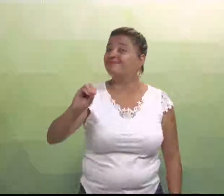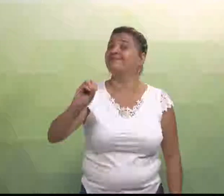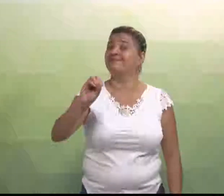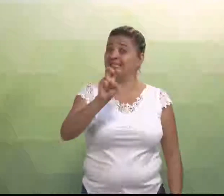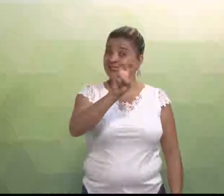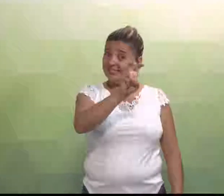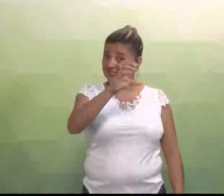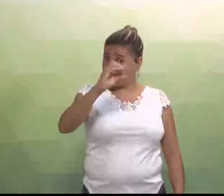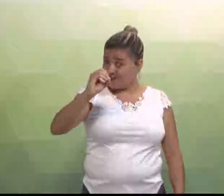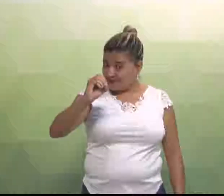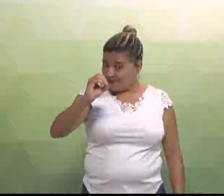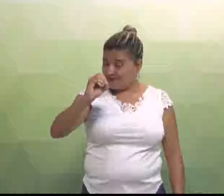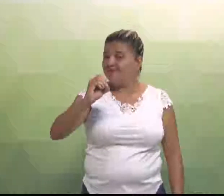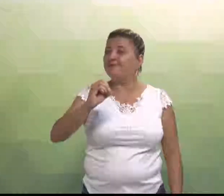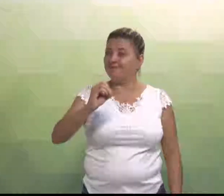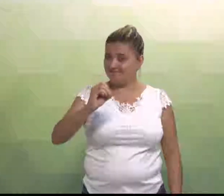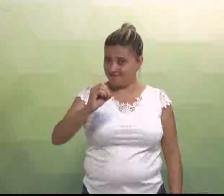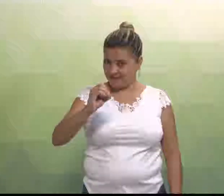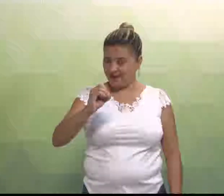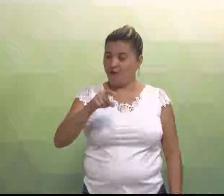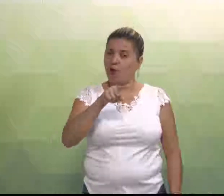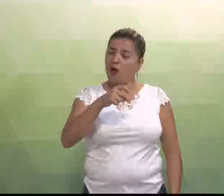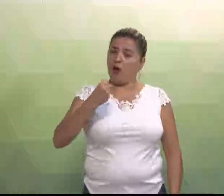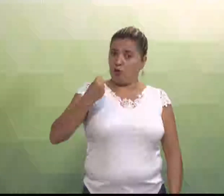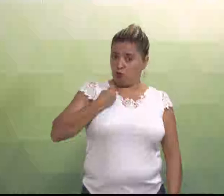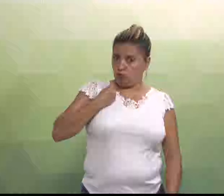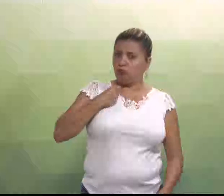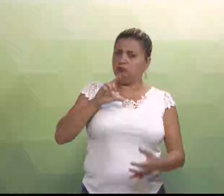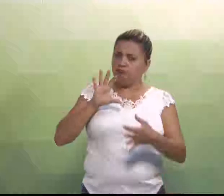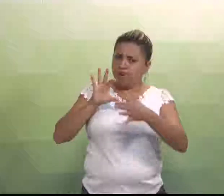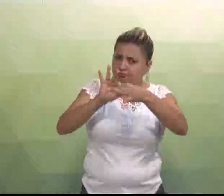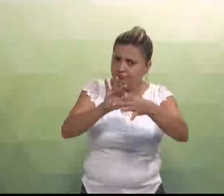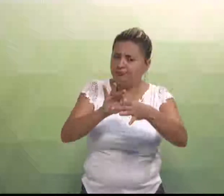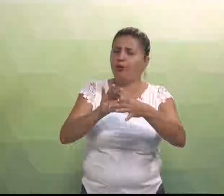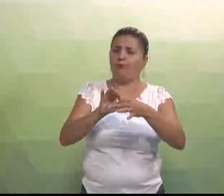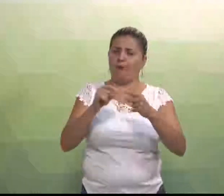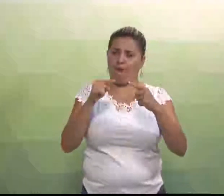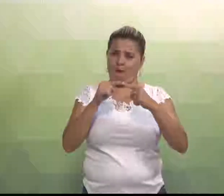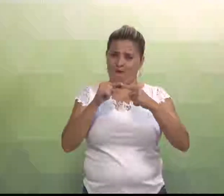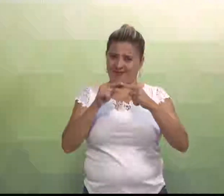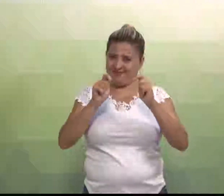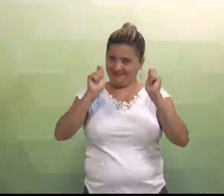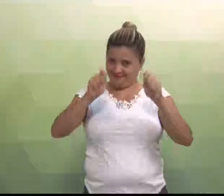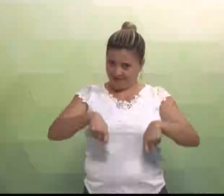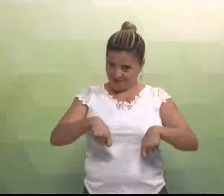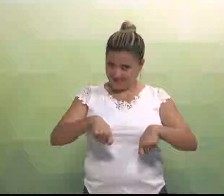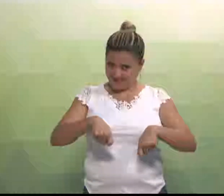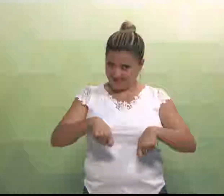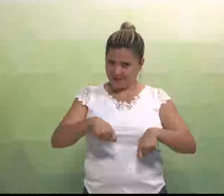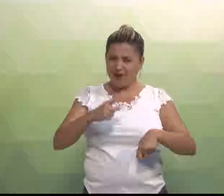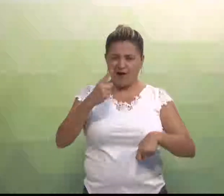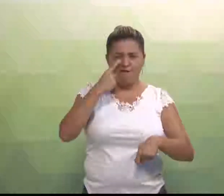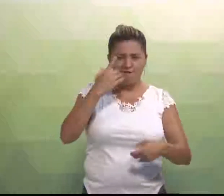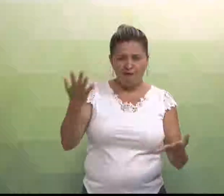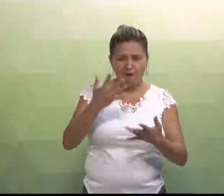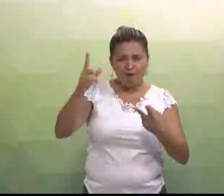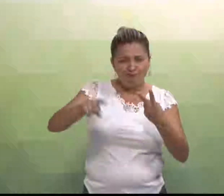40, 50. Então, vocês podem perceber que o número ele está dentro de um contexto.